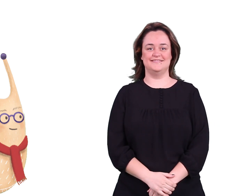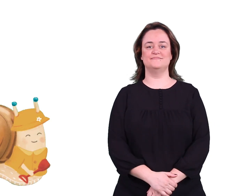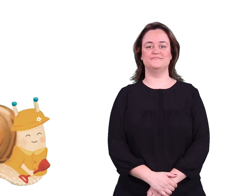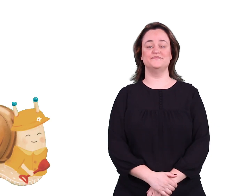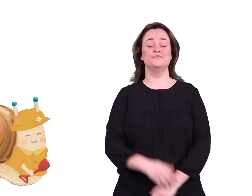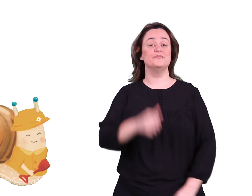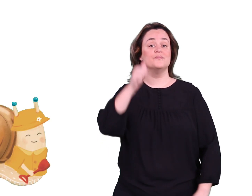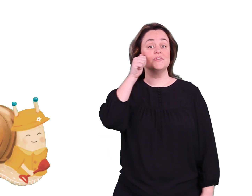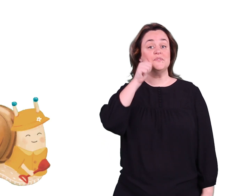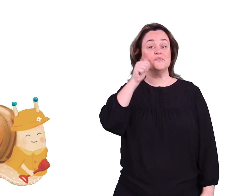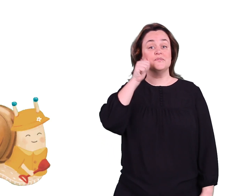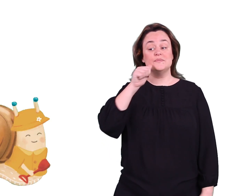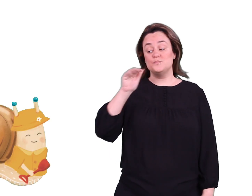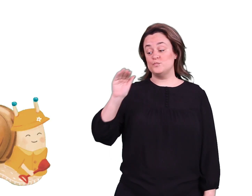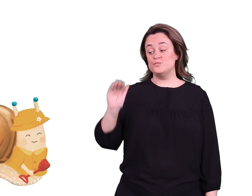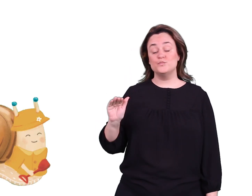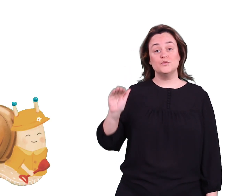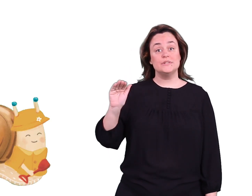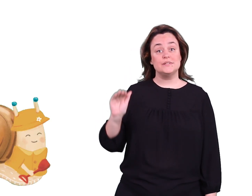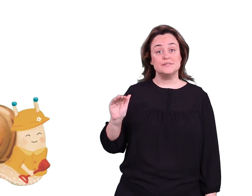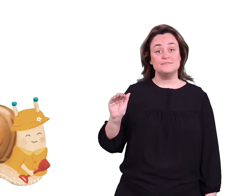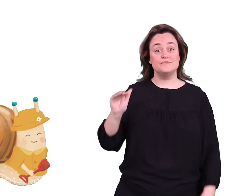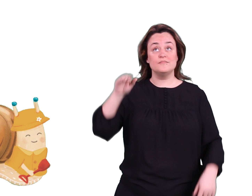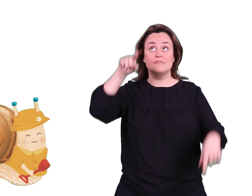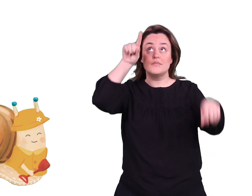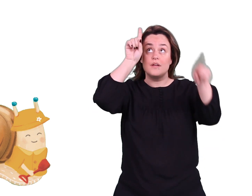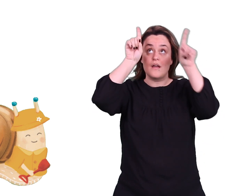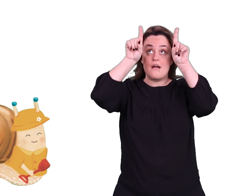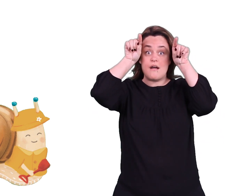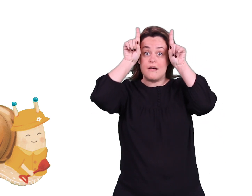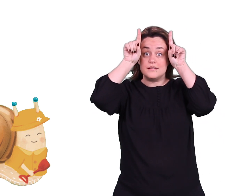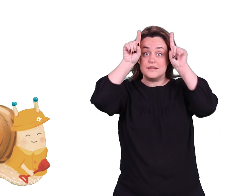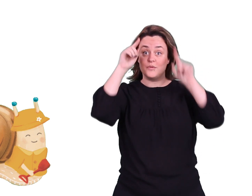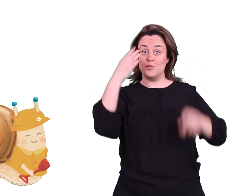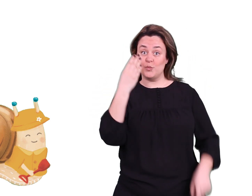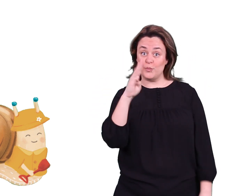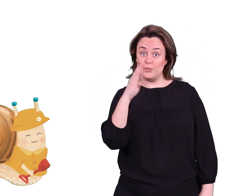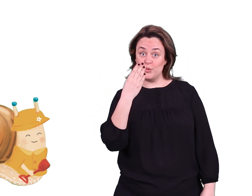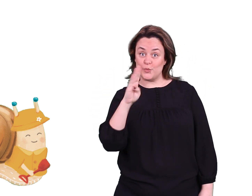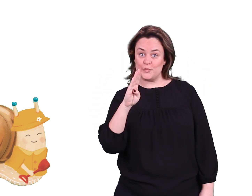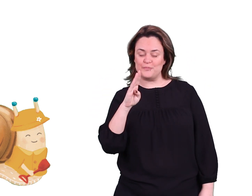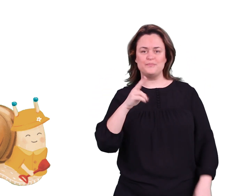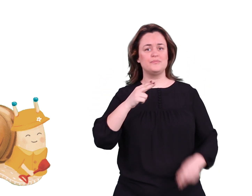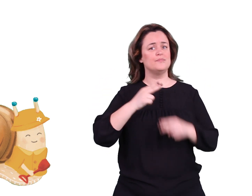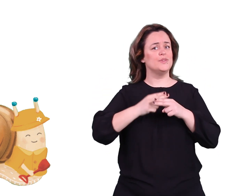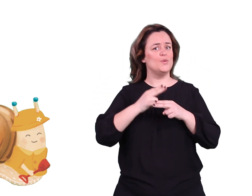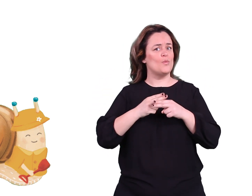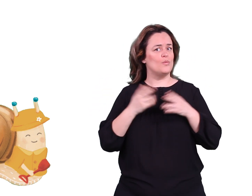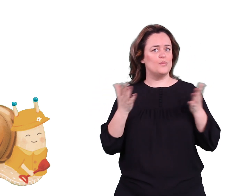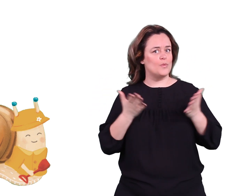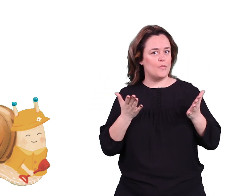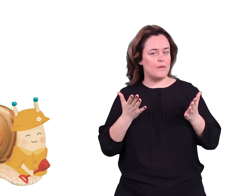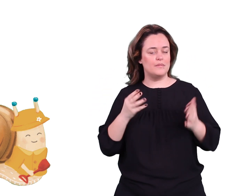La petite fille escargot a des antennes bleues. Elle s'appelle